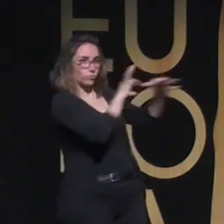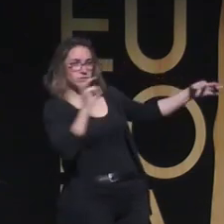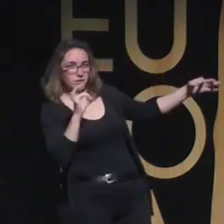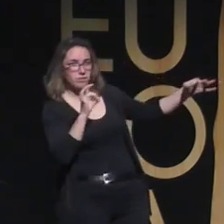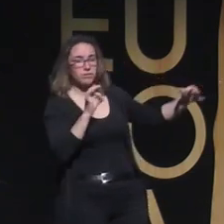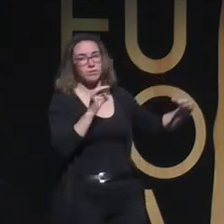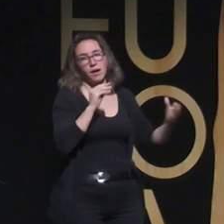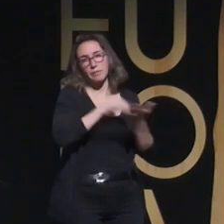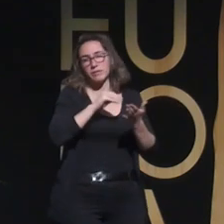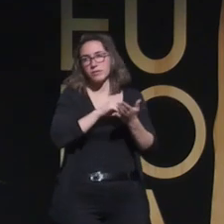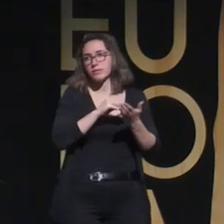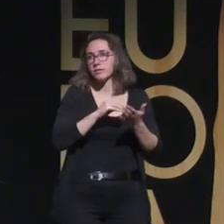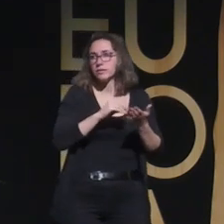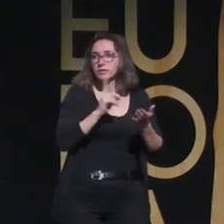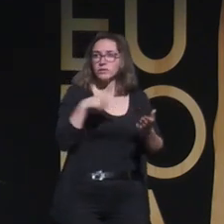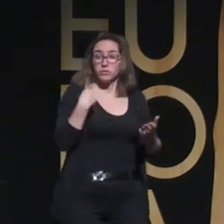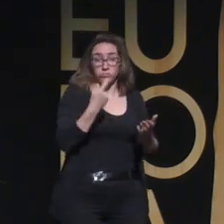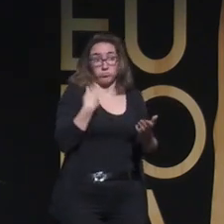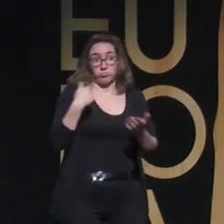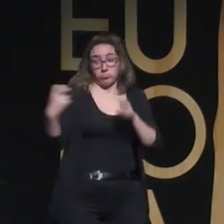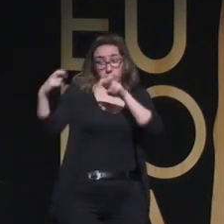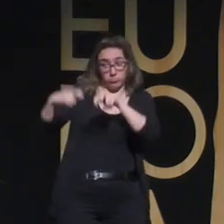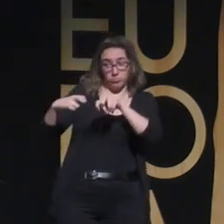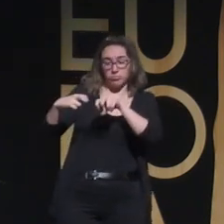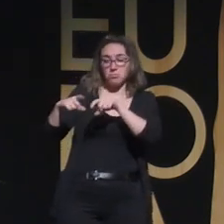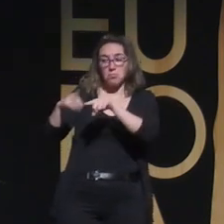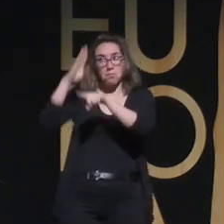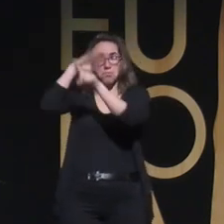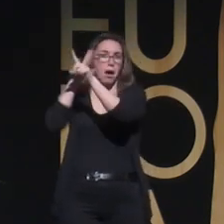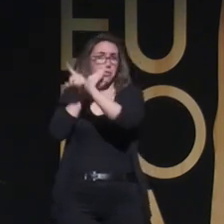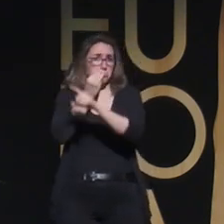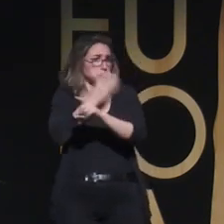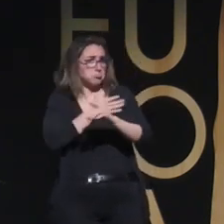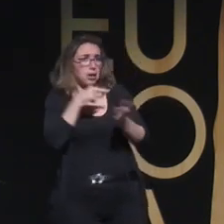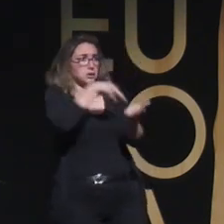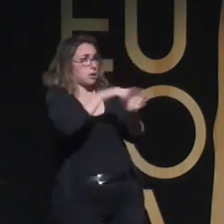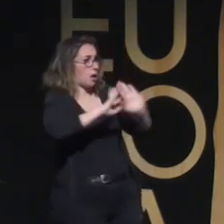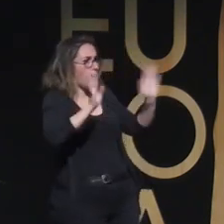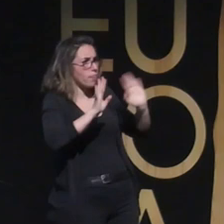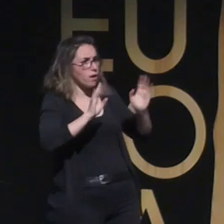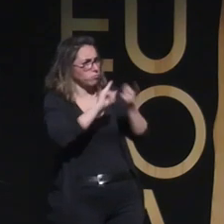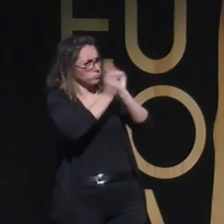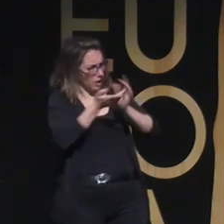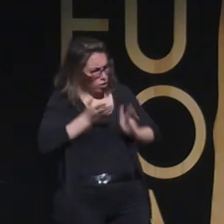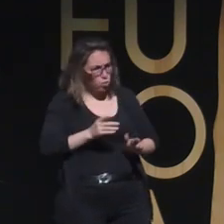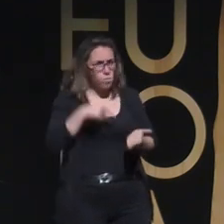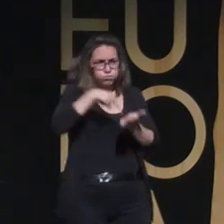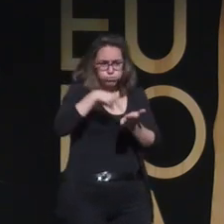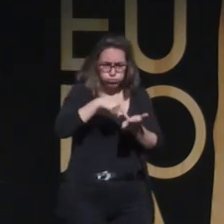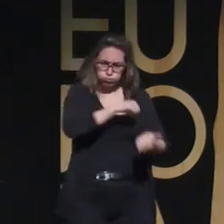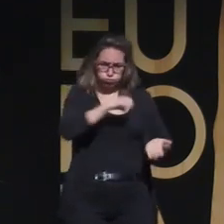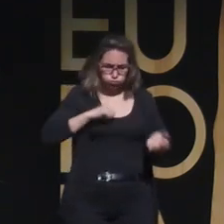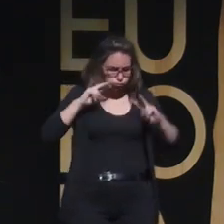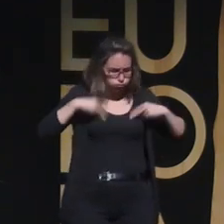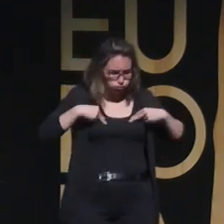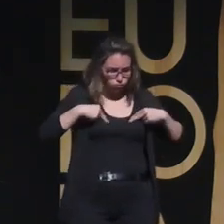veces es, incluso nos hemos encontrado con gente que de no tener padres exigentes o madres exigentes, se han vuelto muy autoexigentes, porque han tenido que buscar la norma en